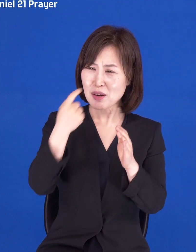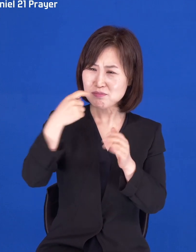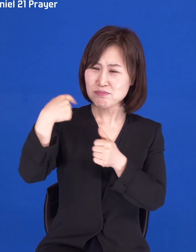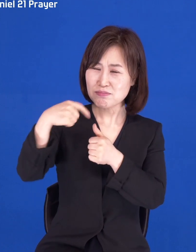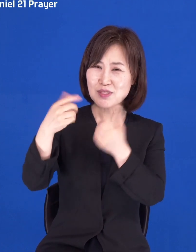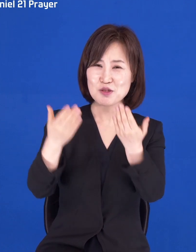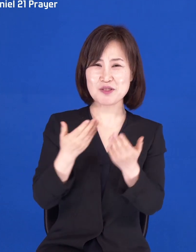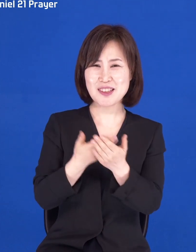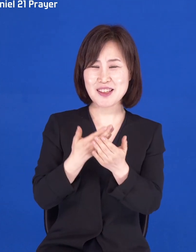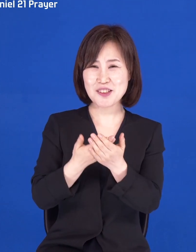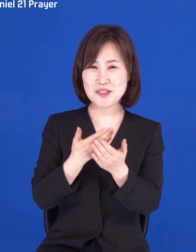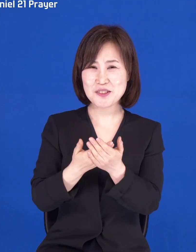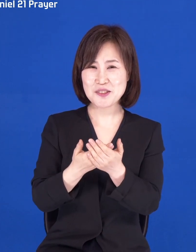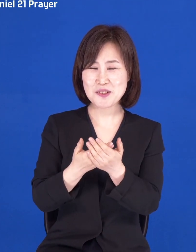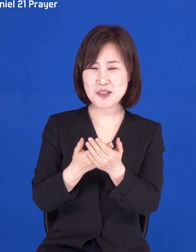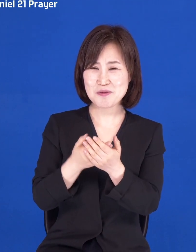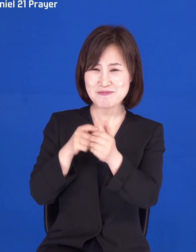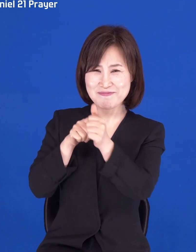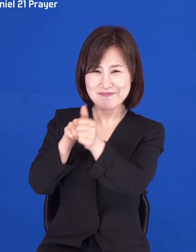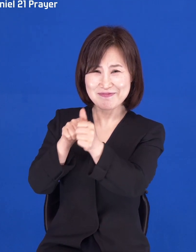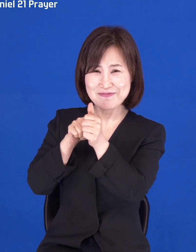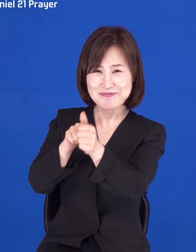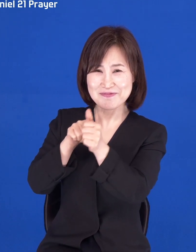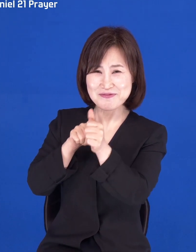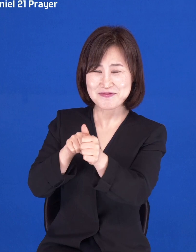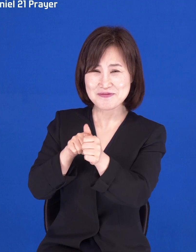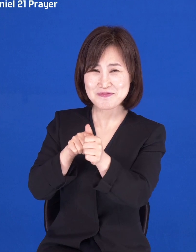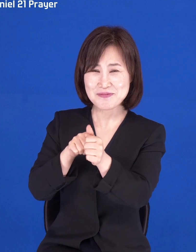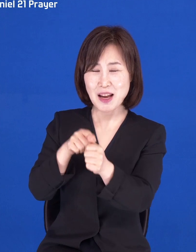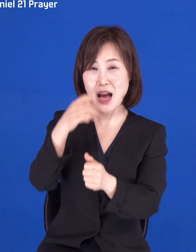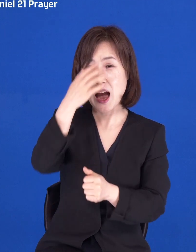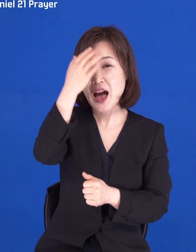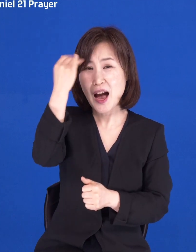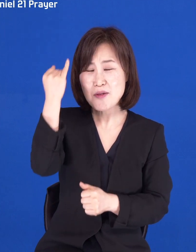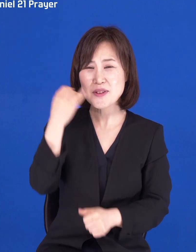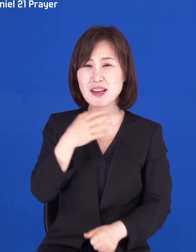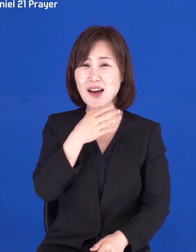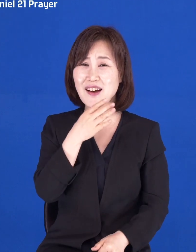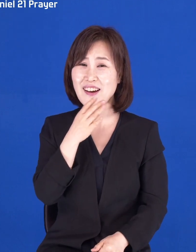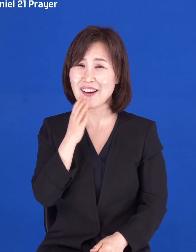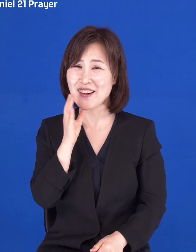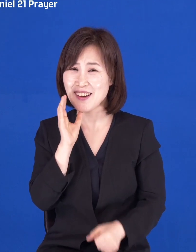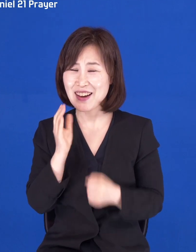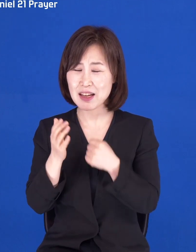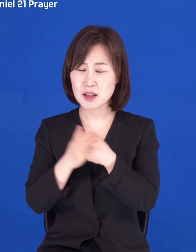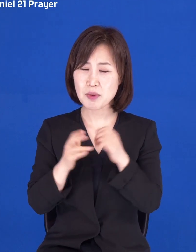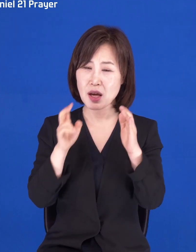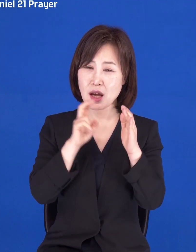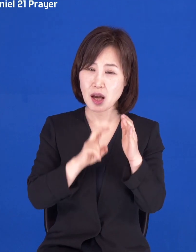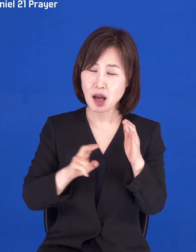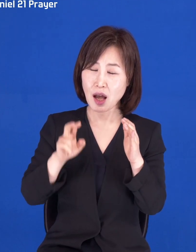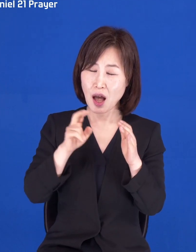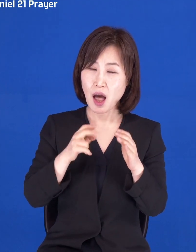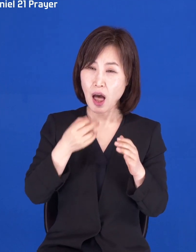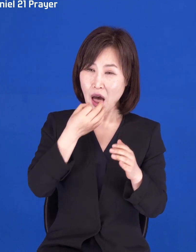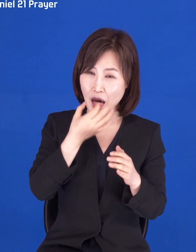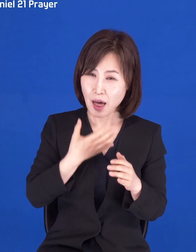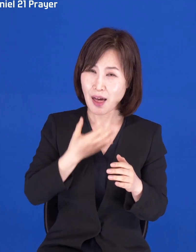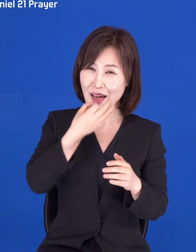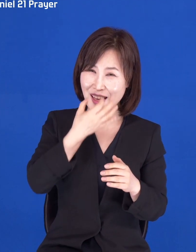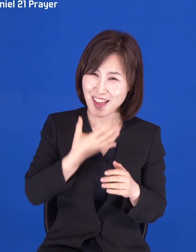해가지고는 할머니께 가면 할머니가 연세가 있으시니까 찬송가 부르시고 할 때 숨차하셨어요.